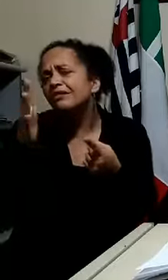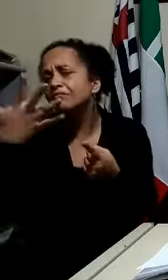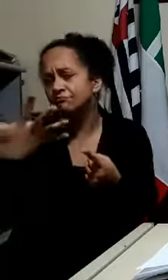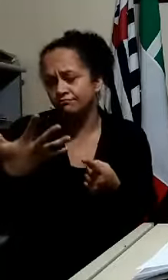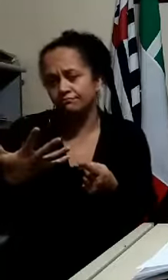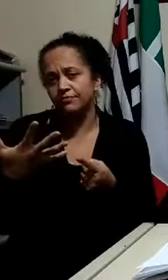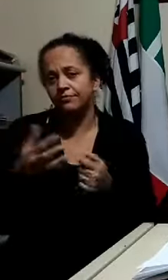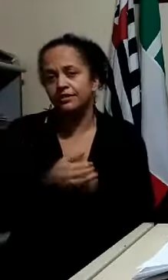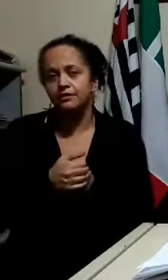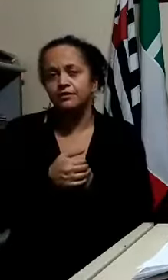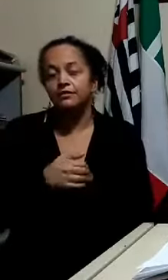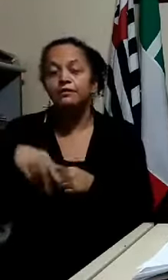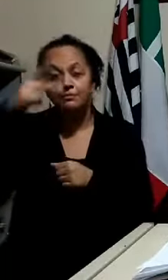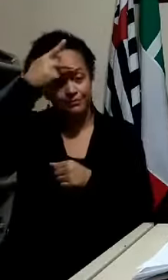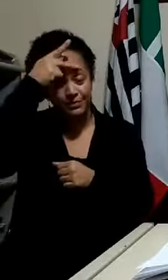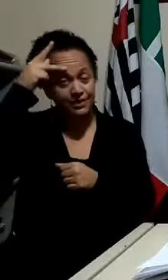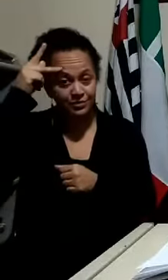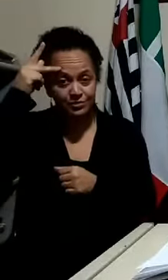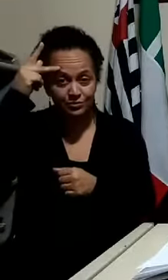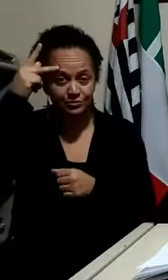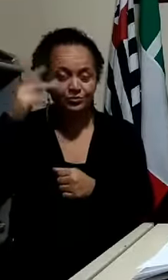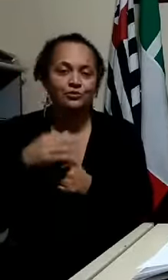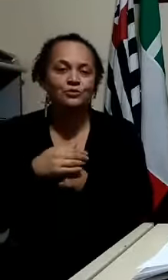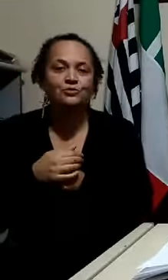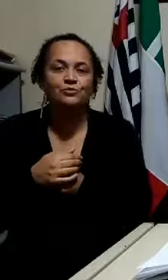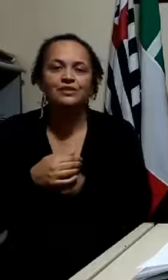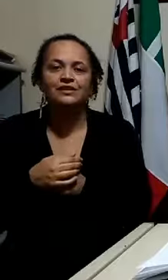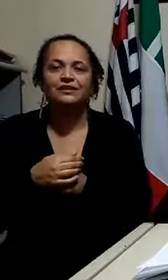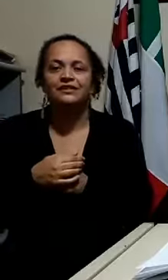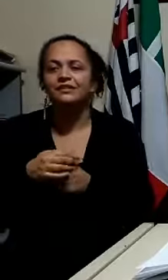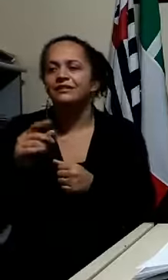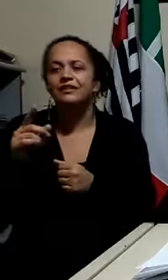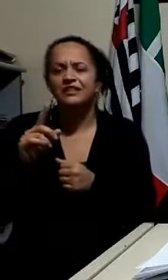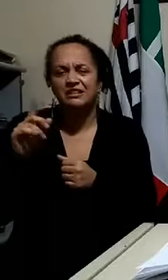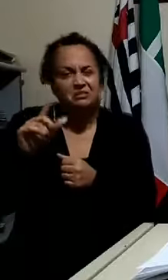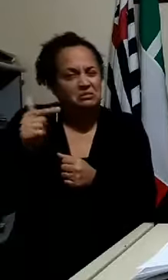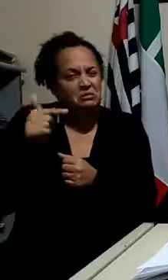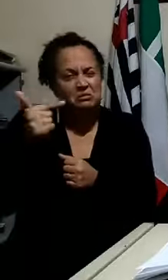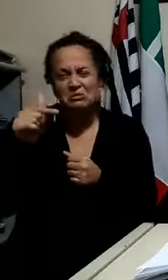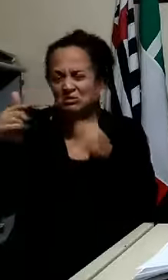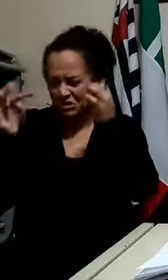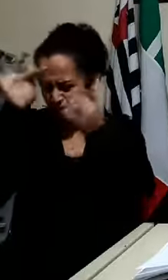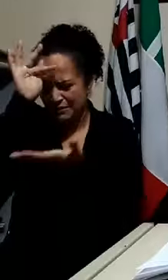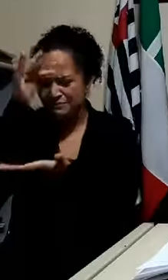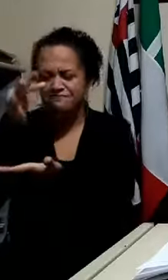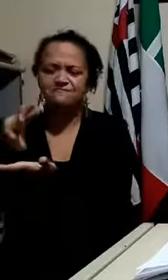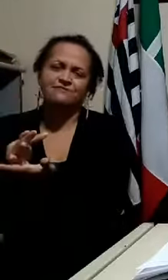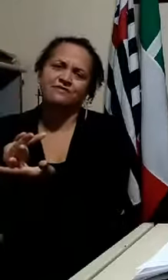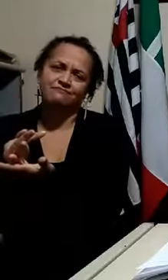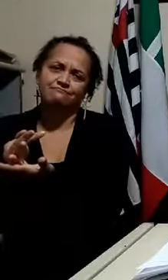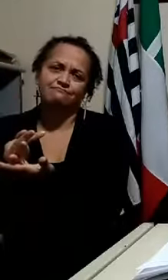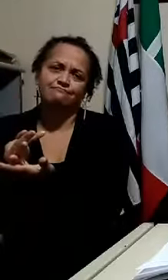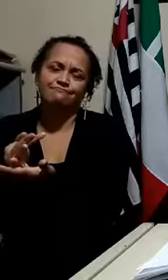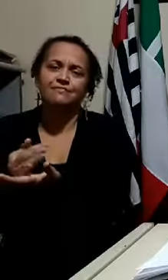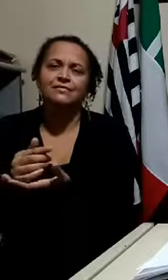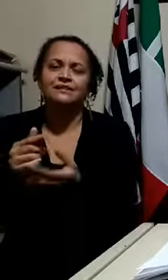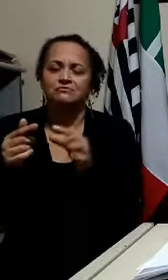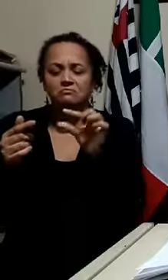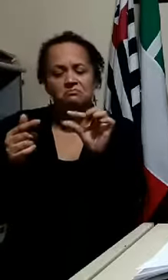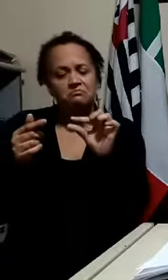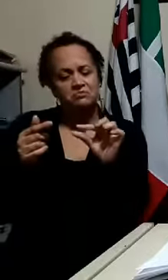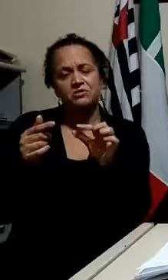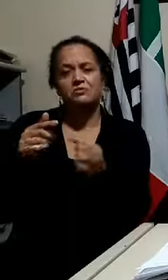claro, essa pessoa não tem raiz em si mesma. E por que ela não tem raiz em si mesma?